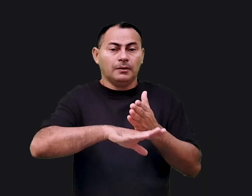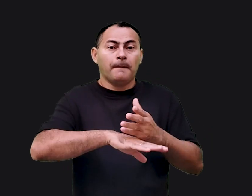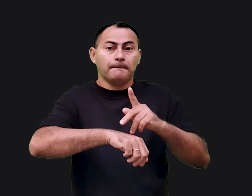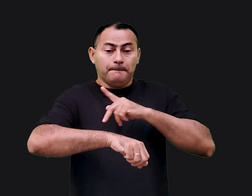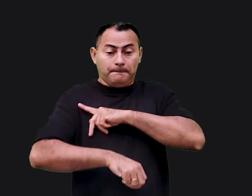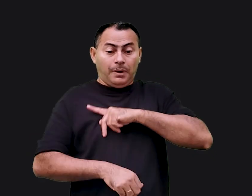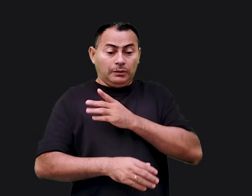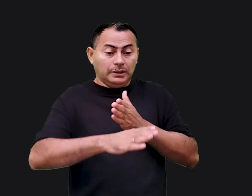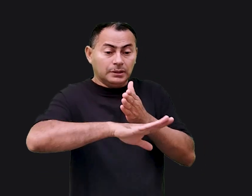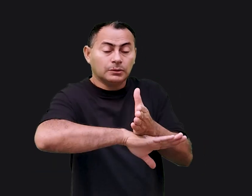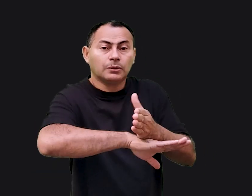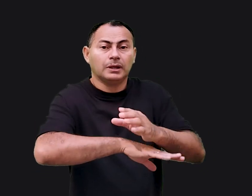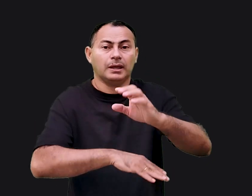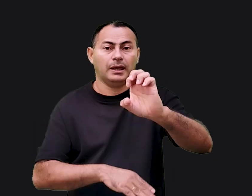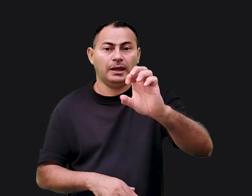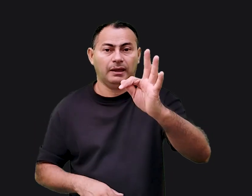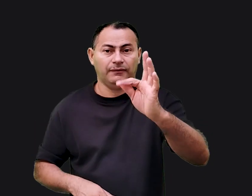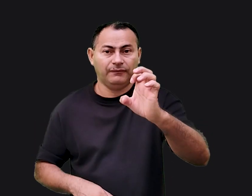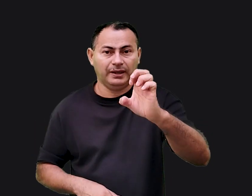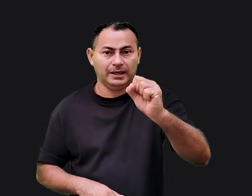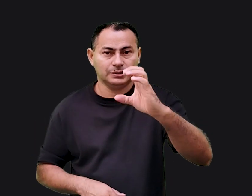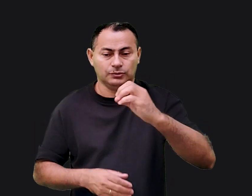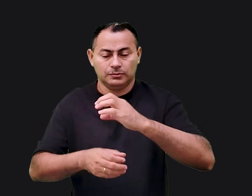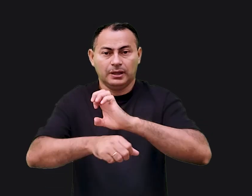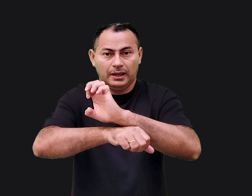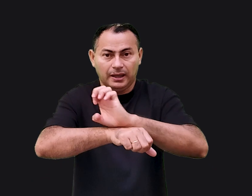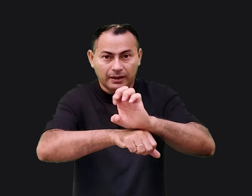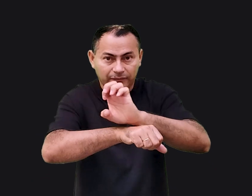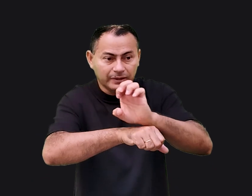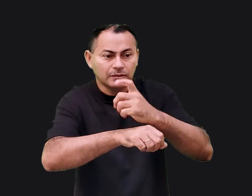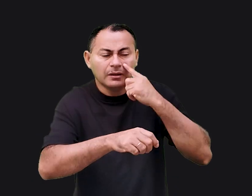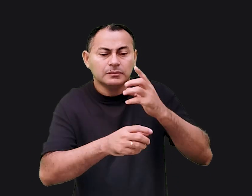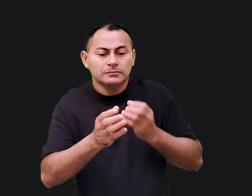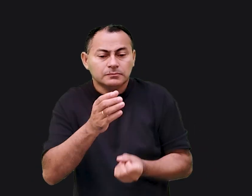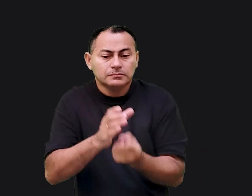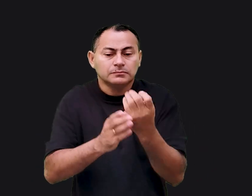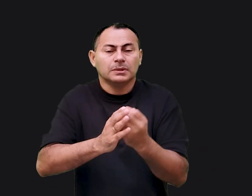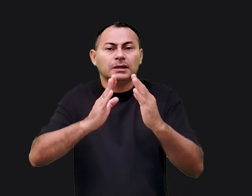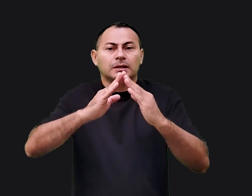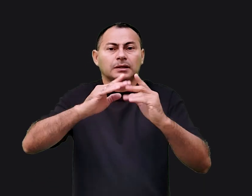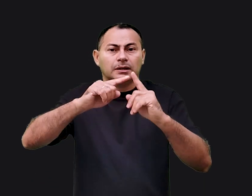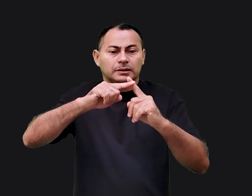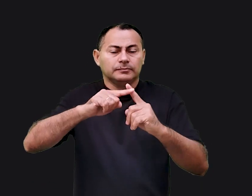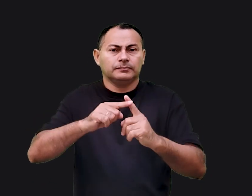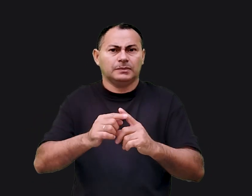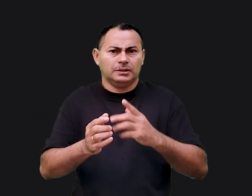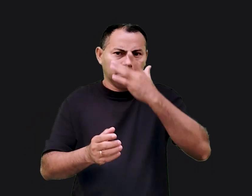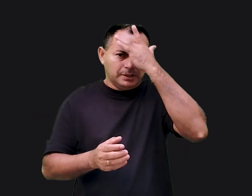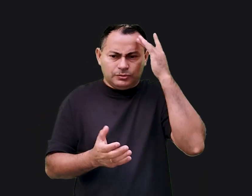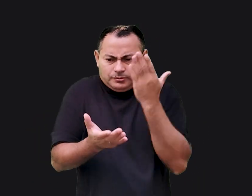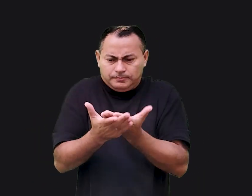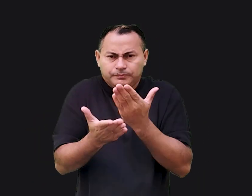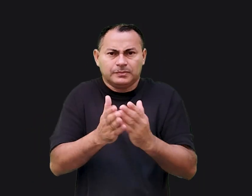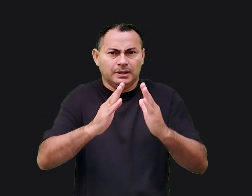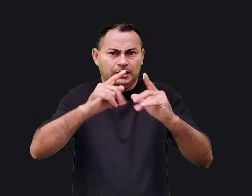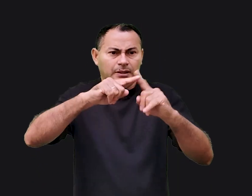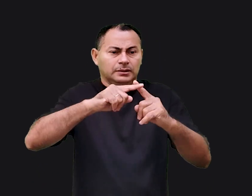Éfeso iniciou um ministério de plantar igrejas muito frutífero os estudiosos acreditam que as igrejas que foram